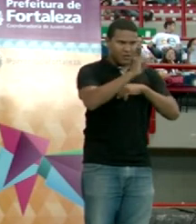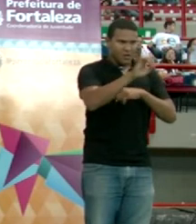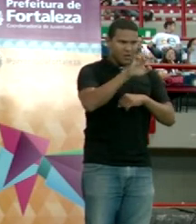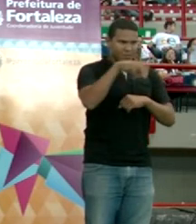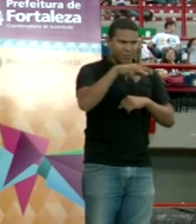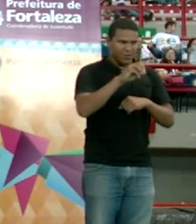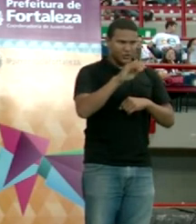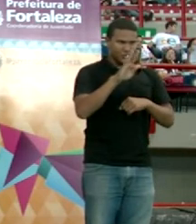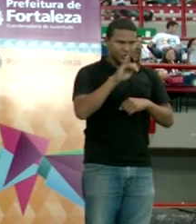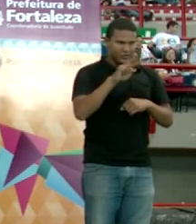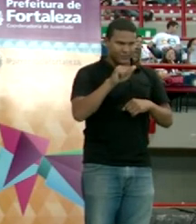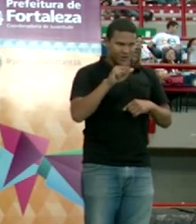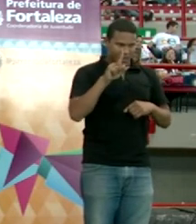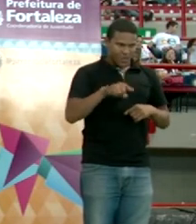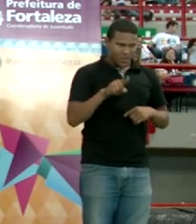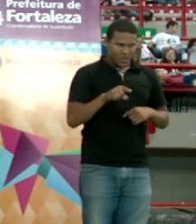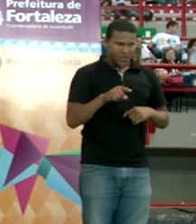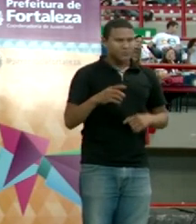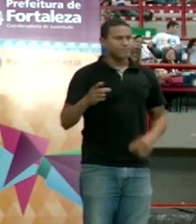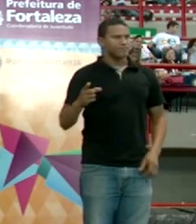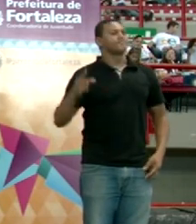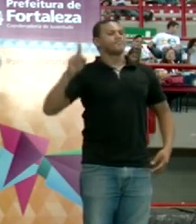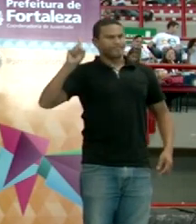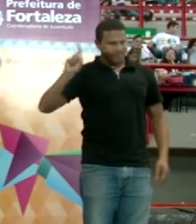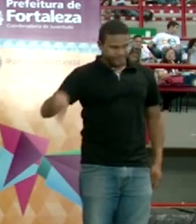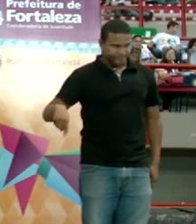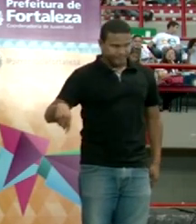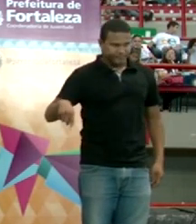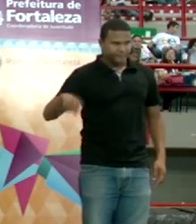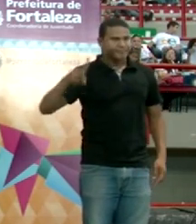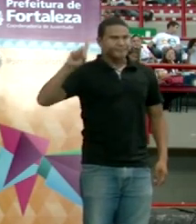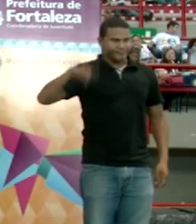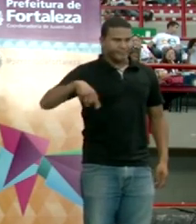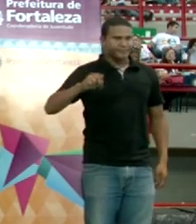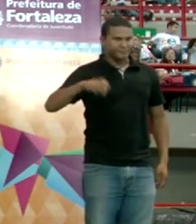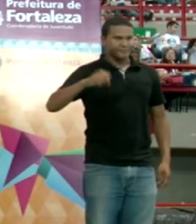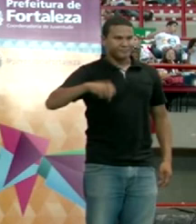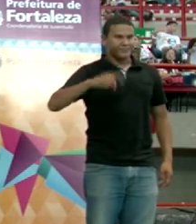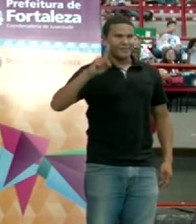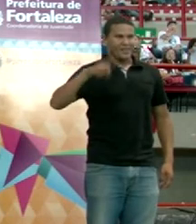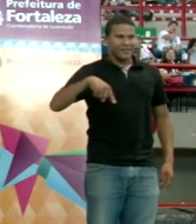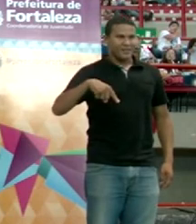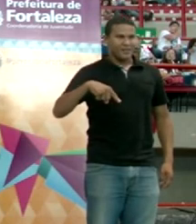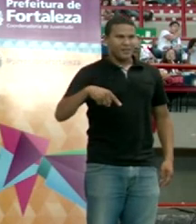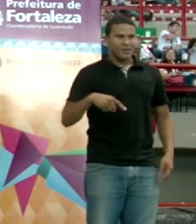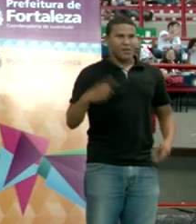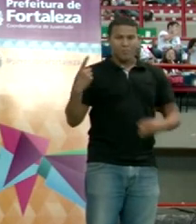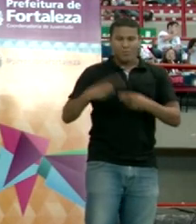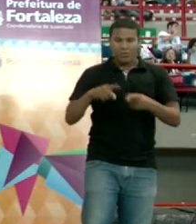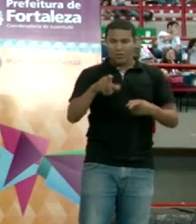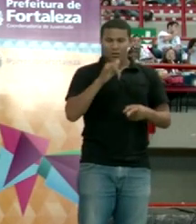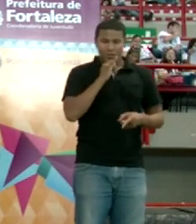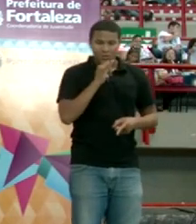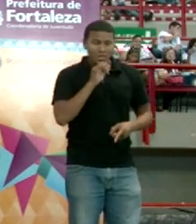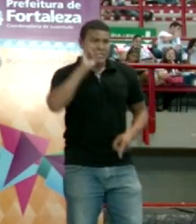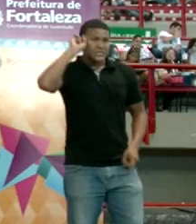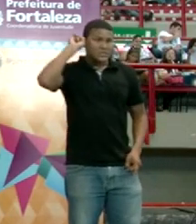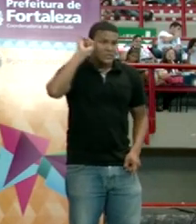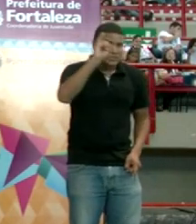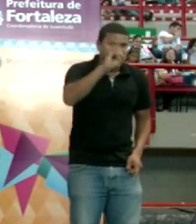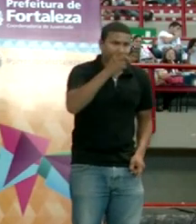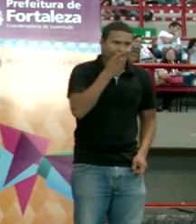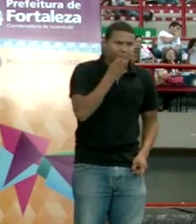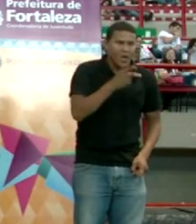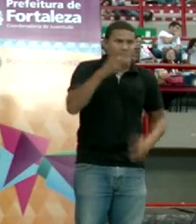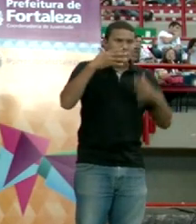Você vai encontrar a função emotiva ou expressiva da linguagem em textos que trazem